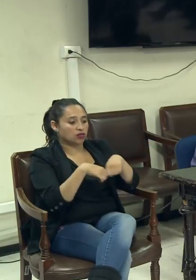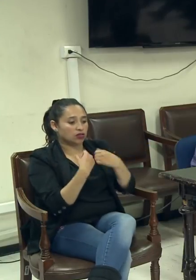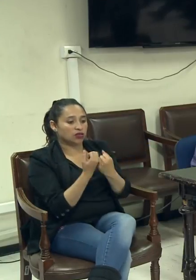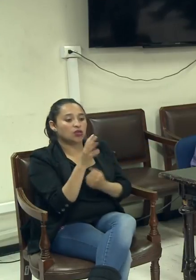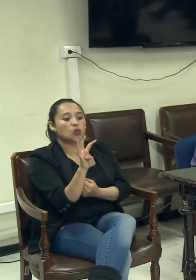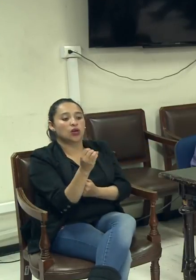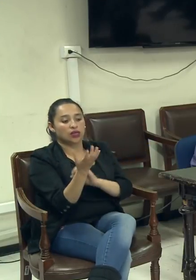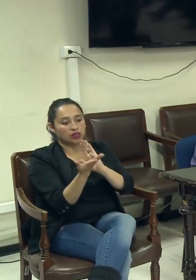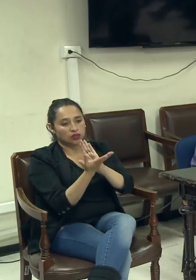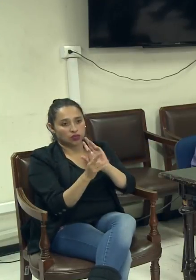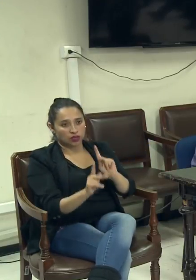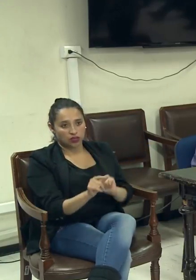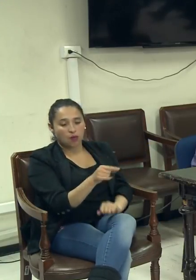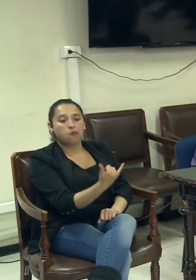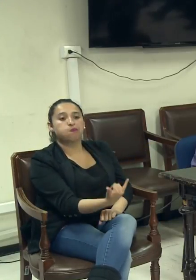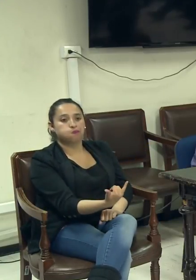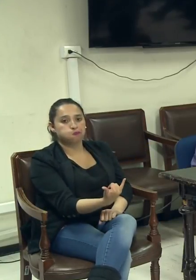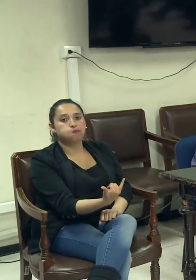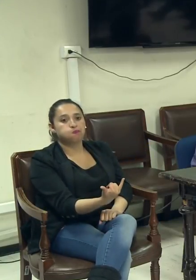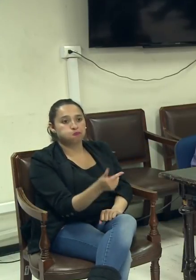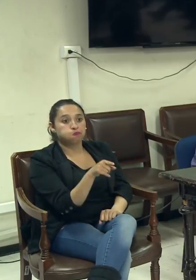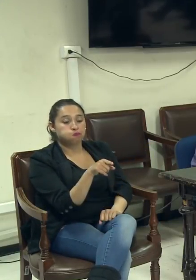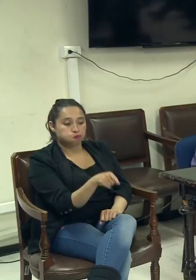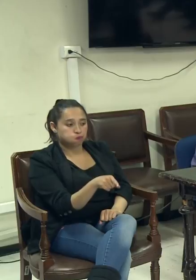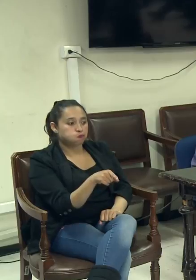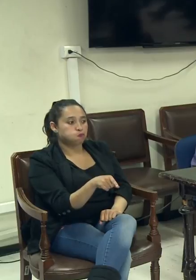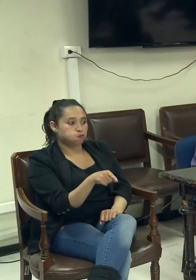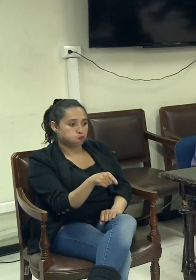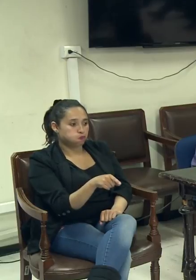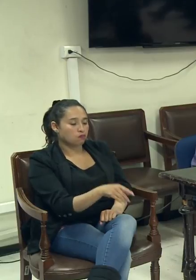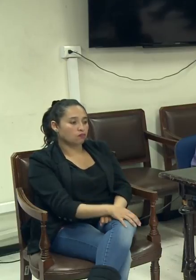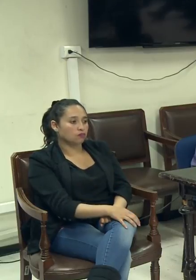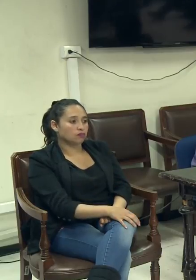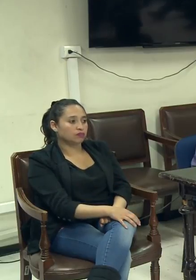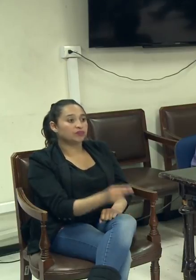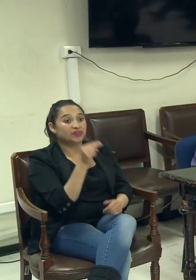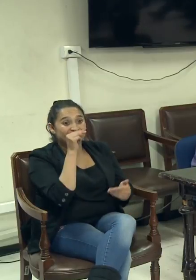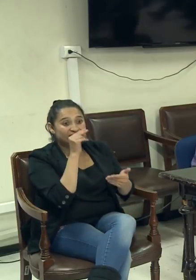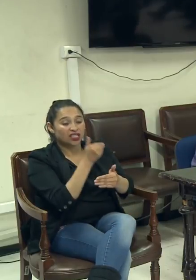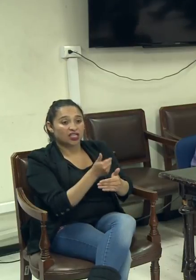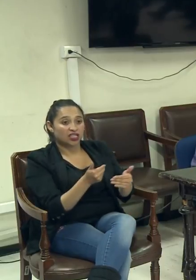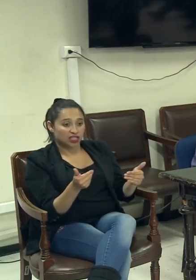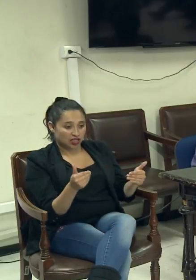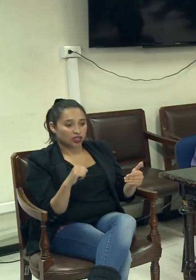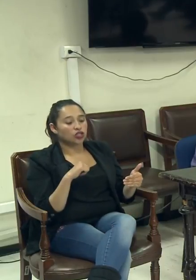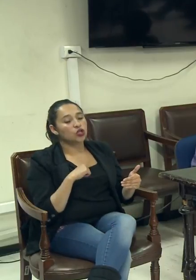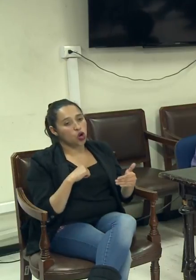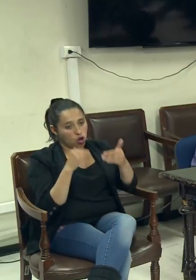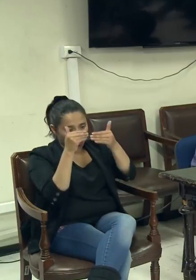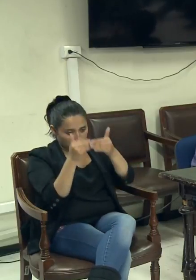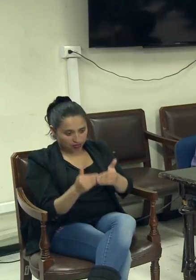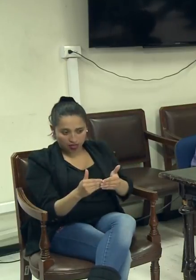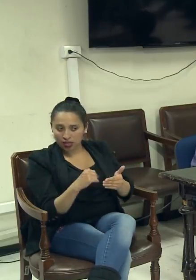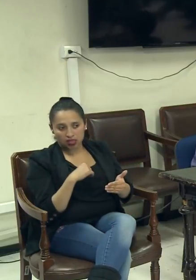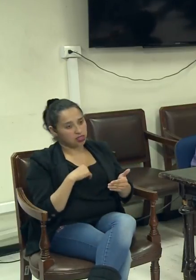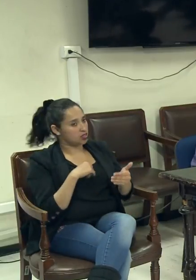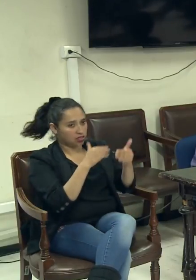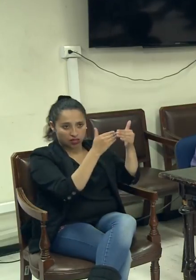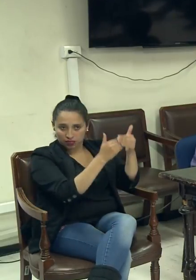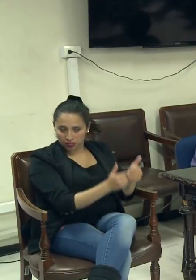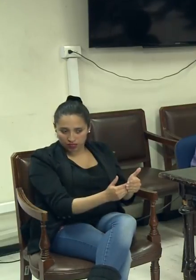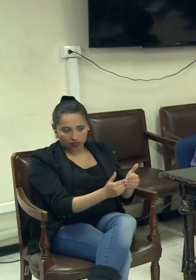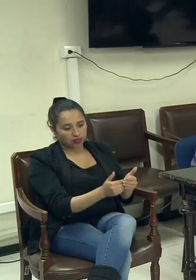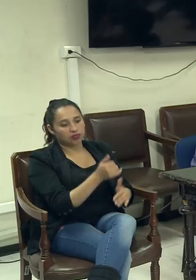40 alumnos si tienes como maestra niñas con y sin discapacidades. Porque lo que no